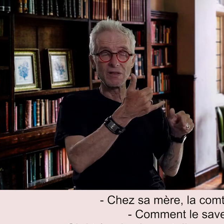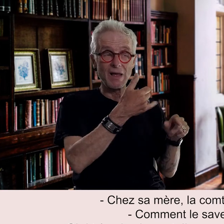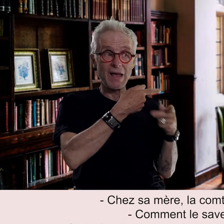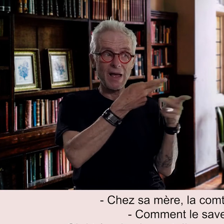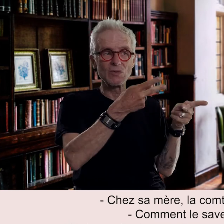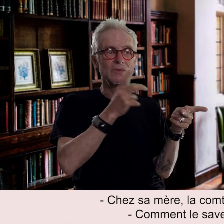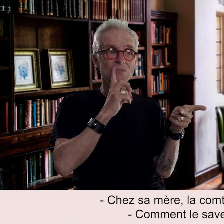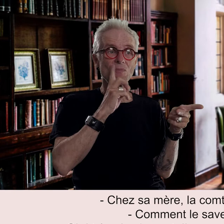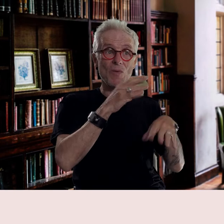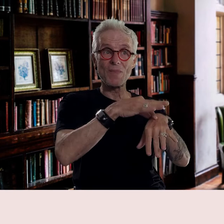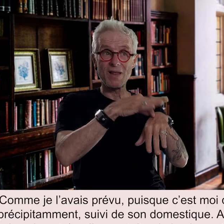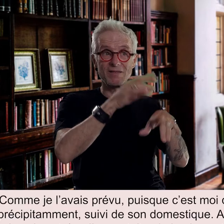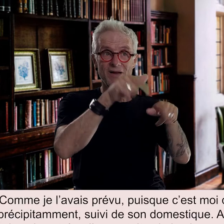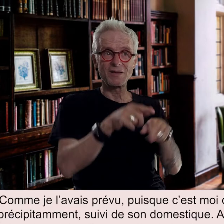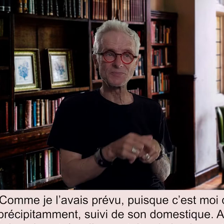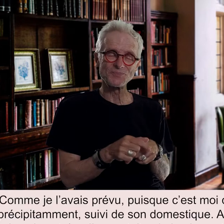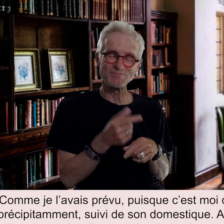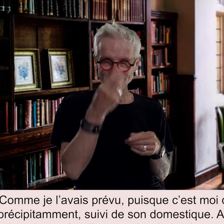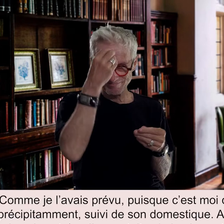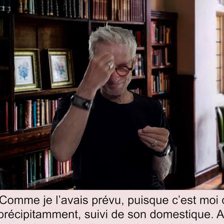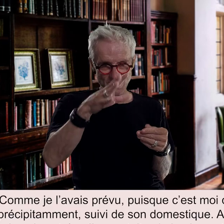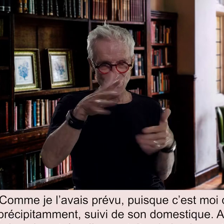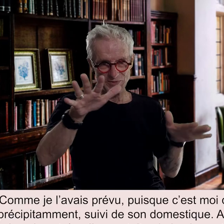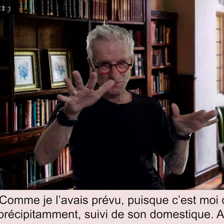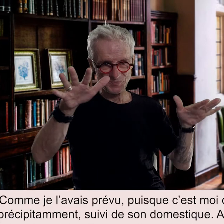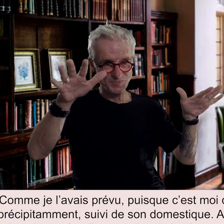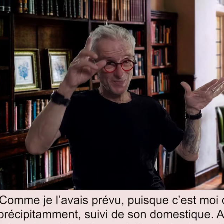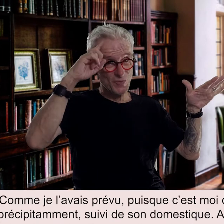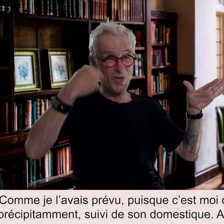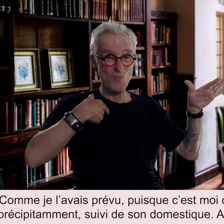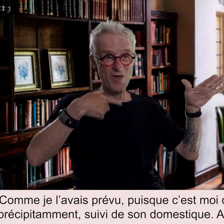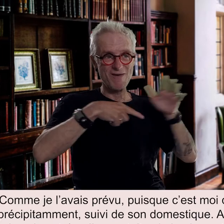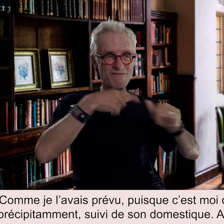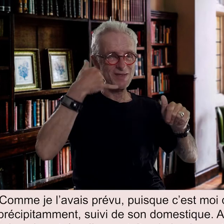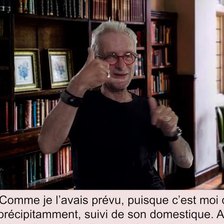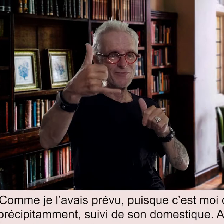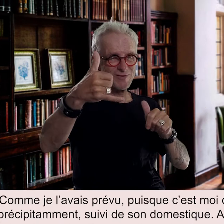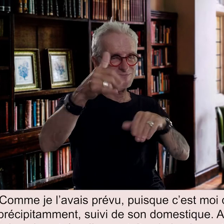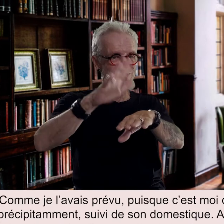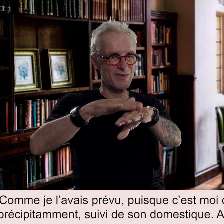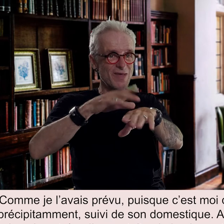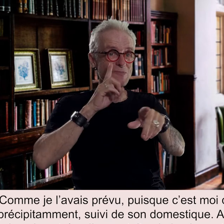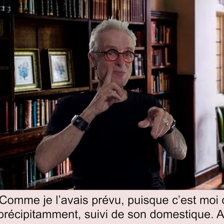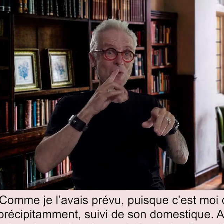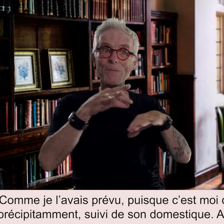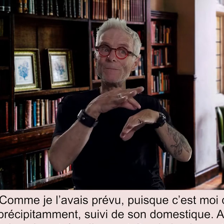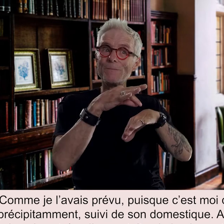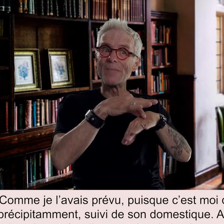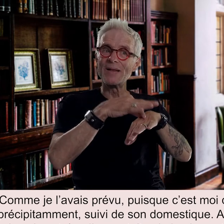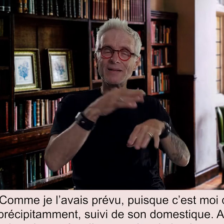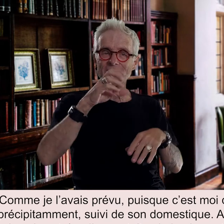annonçant que sa mère était malade, comme je l'avais prévu, puisque c'est moi qui ai téléphoné. Le comte est sorti